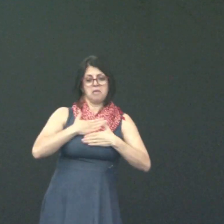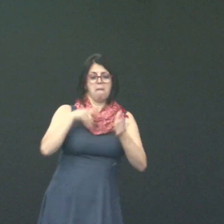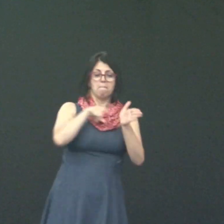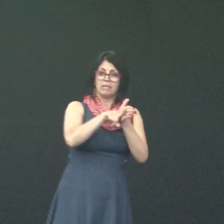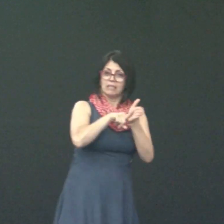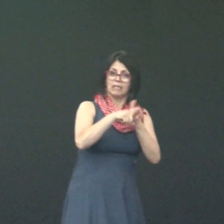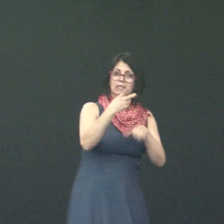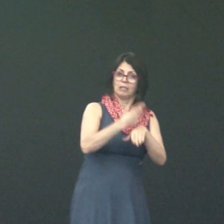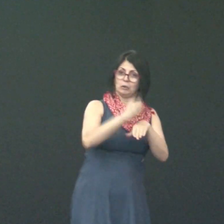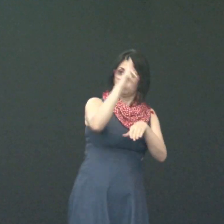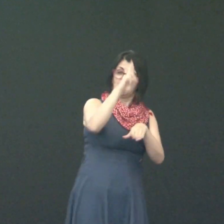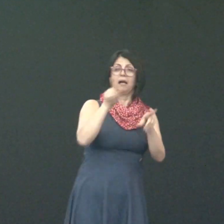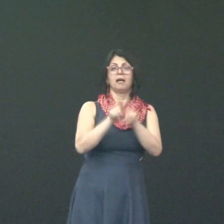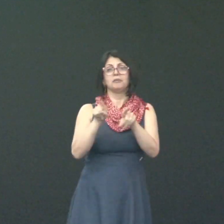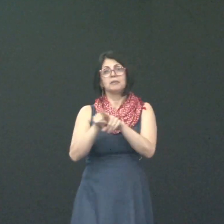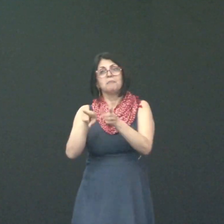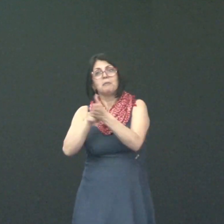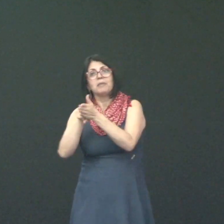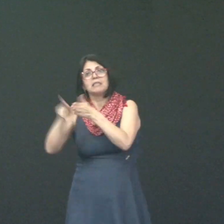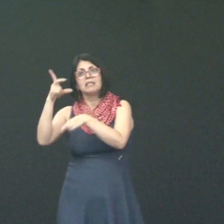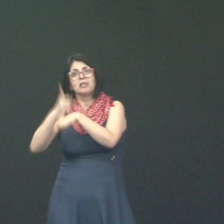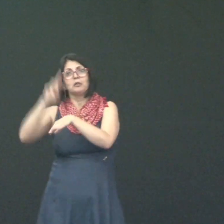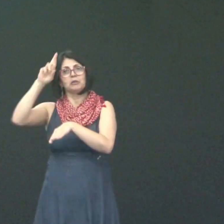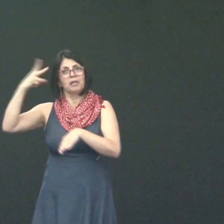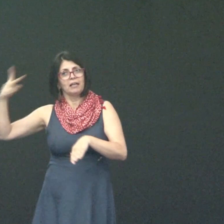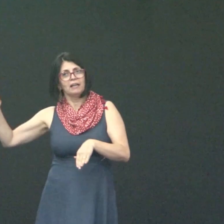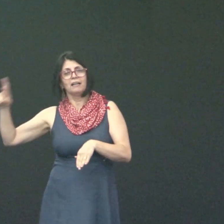E ele explicou, através da pesquisa do doutorado dele,